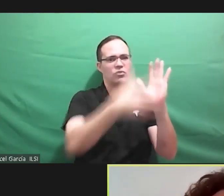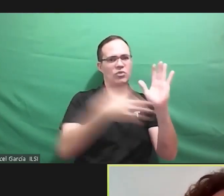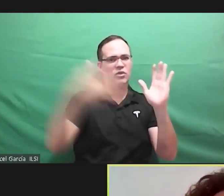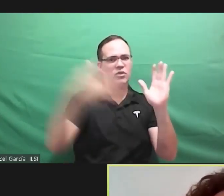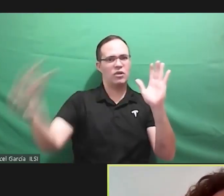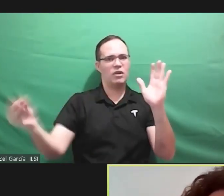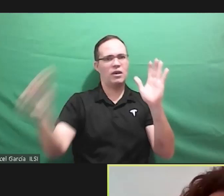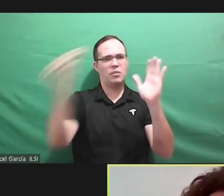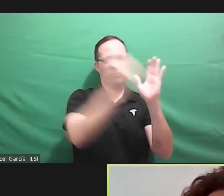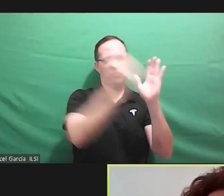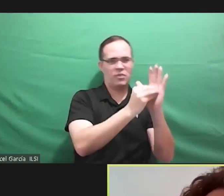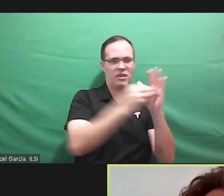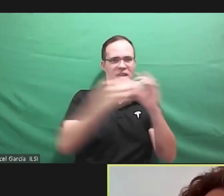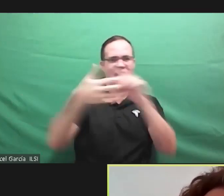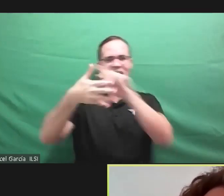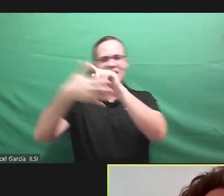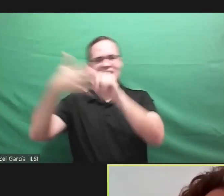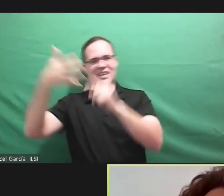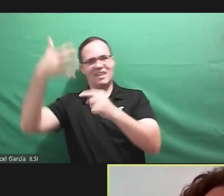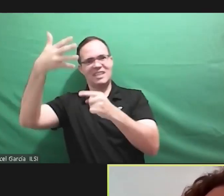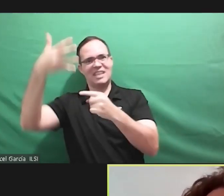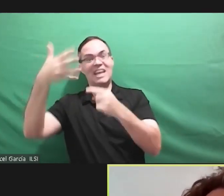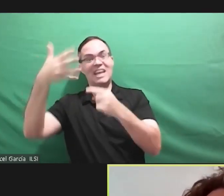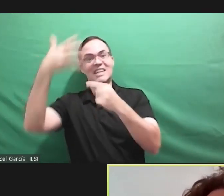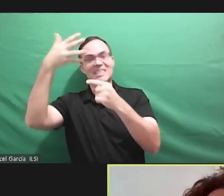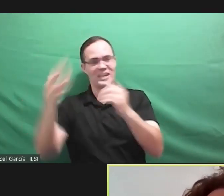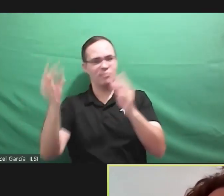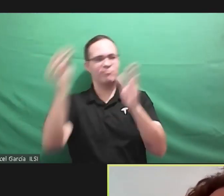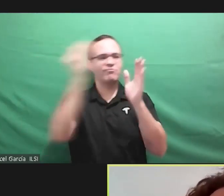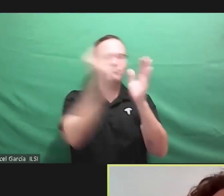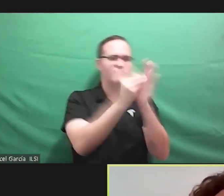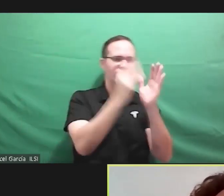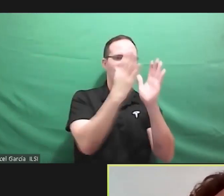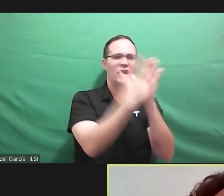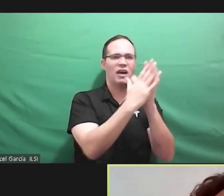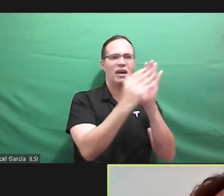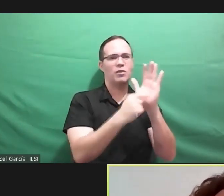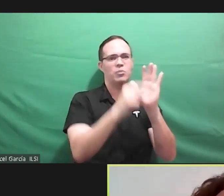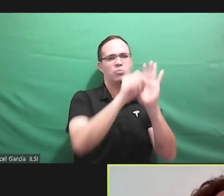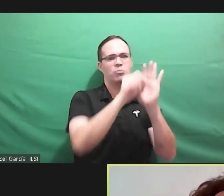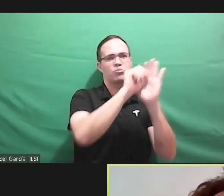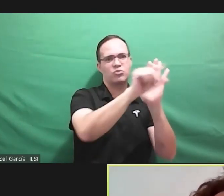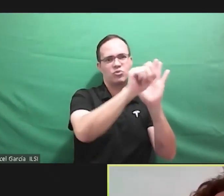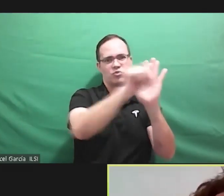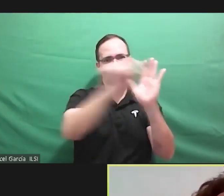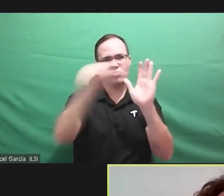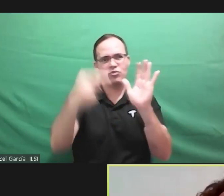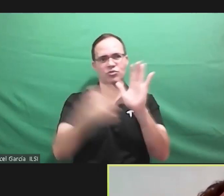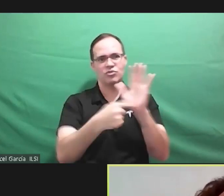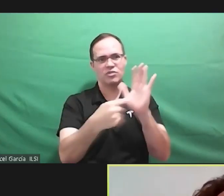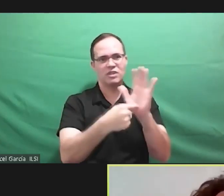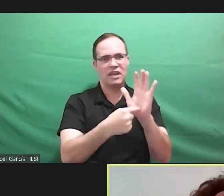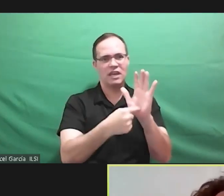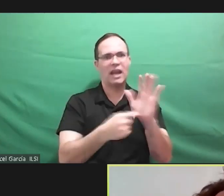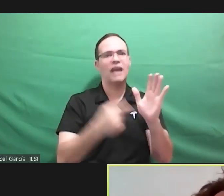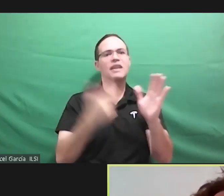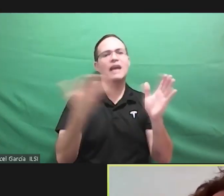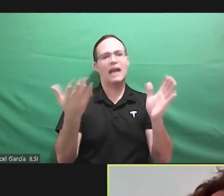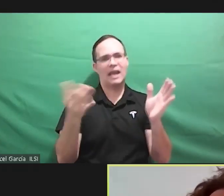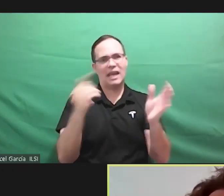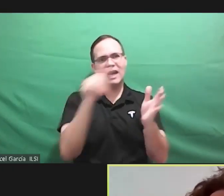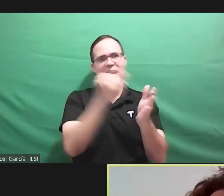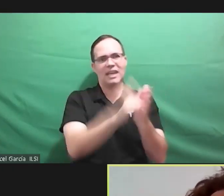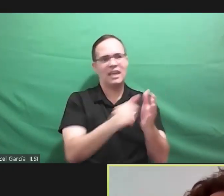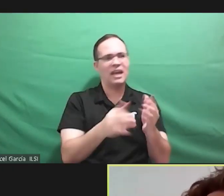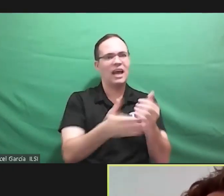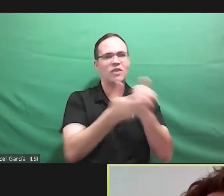separadamente de un cuestionario. Tiene que estar incluido. Y entonces es por eso que podemos cruzar datos.